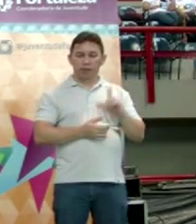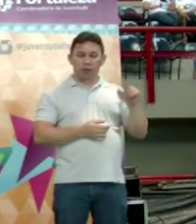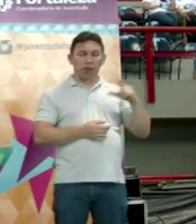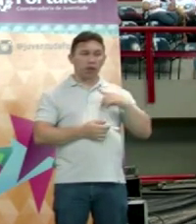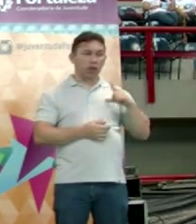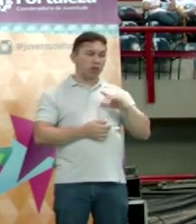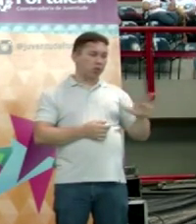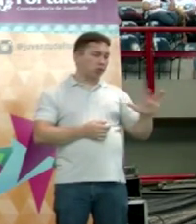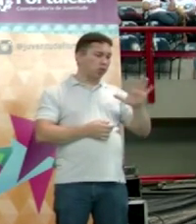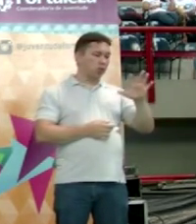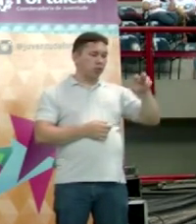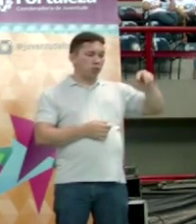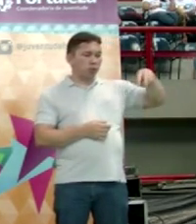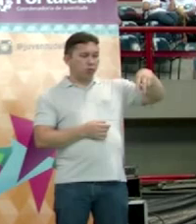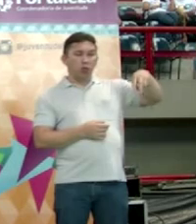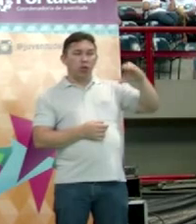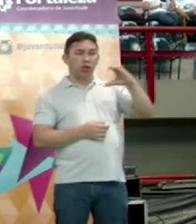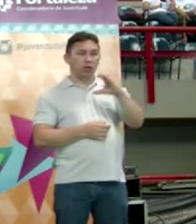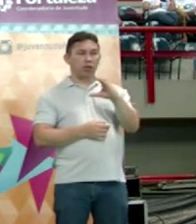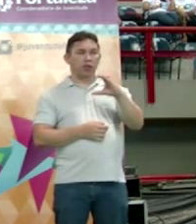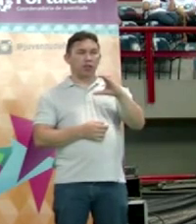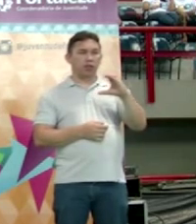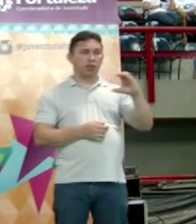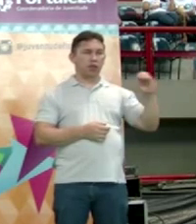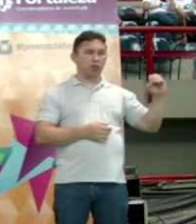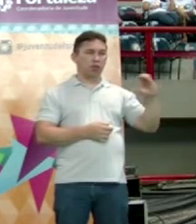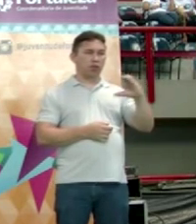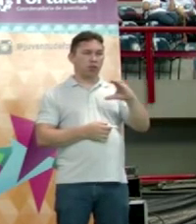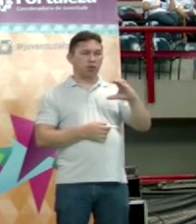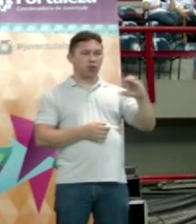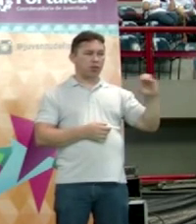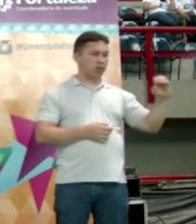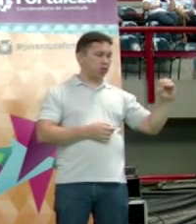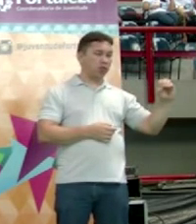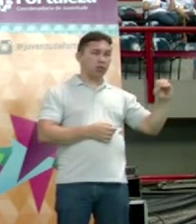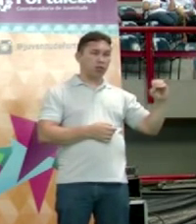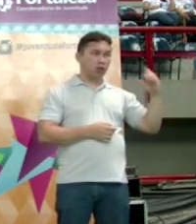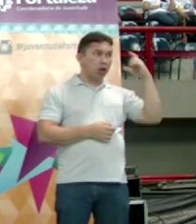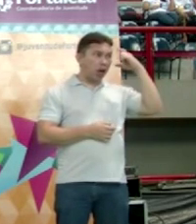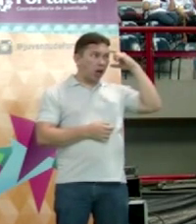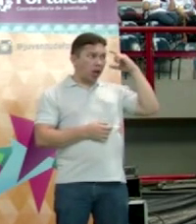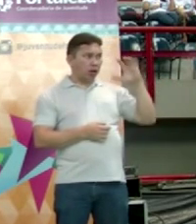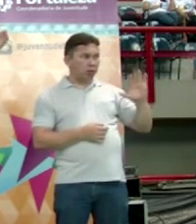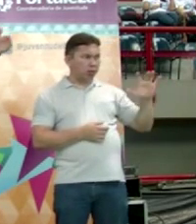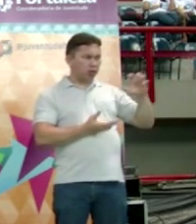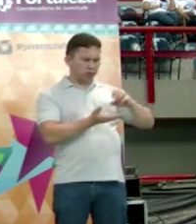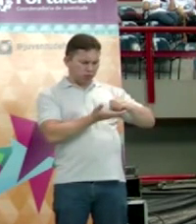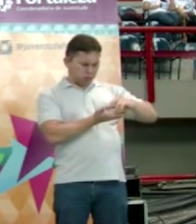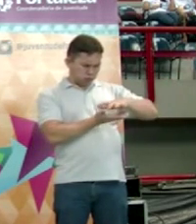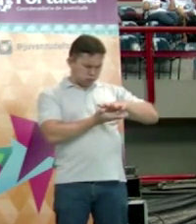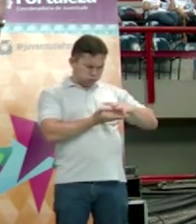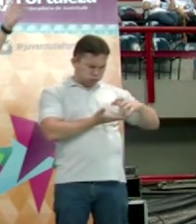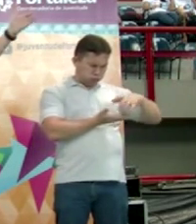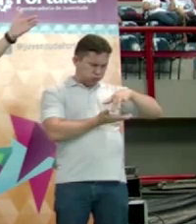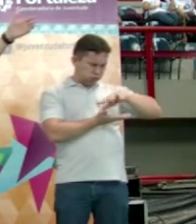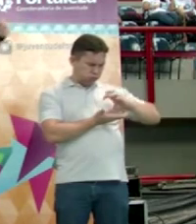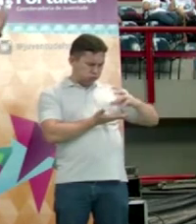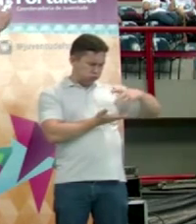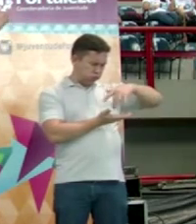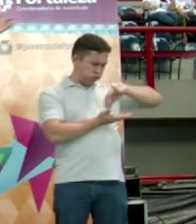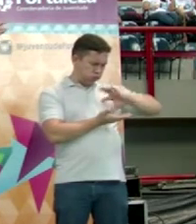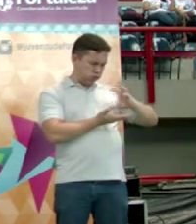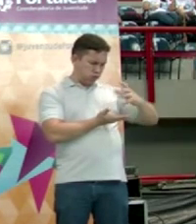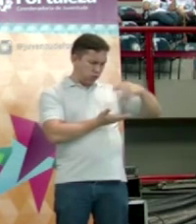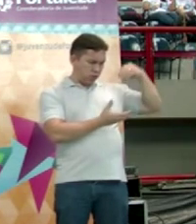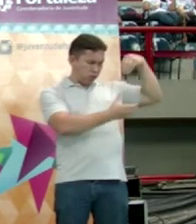é monóxido de carbono, é CO, tá? Eles comprovaram lá que eles achavam que era uma substância radioativa, que tinha